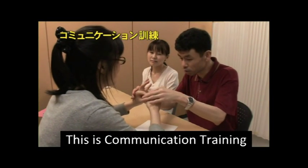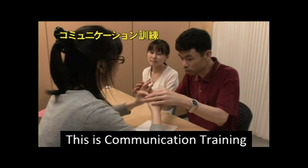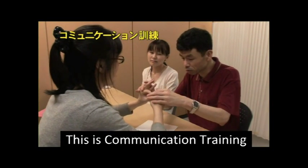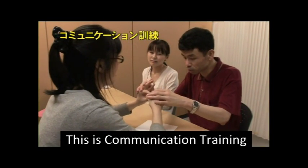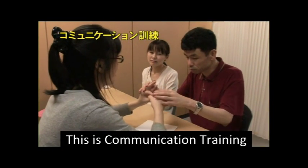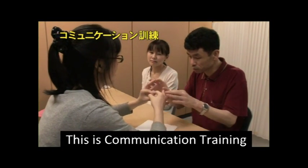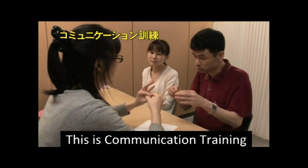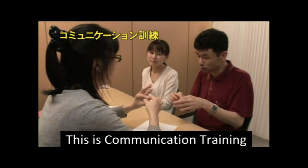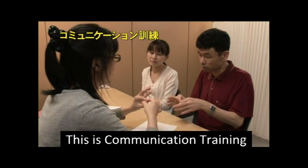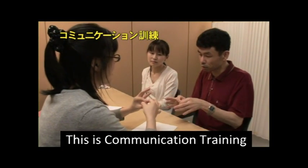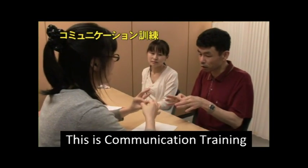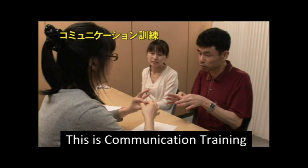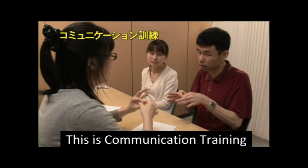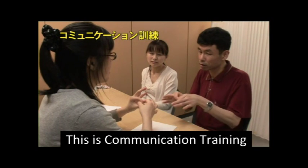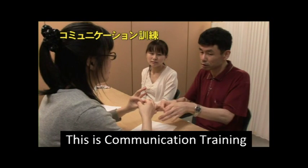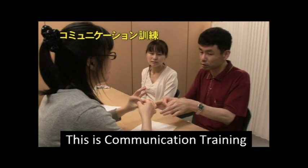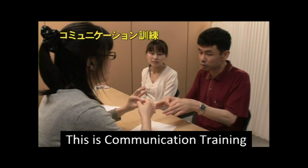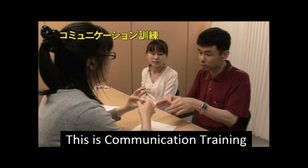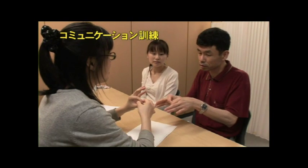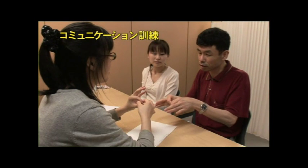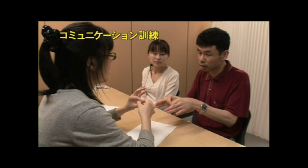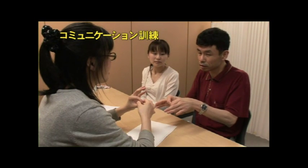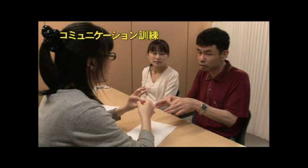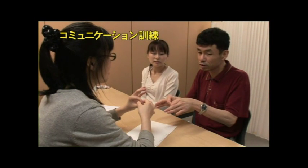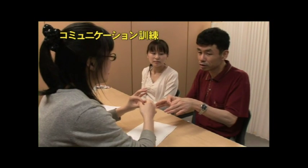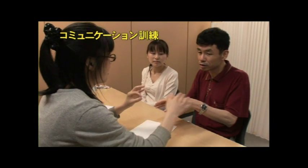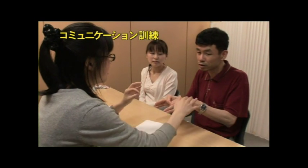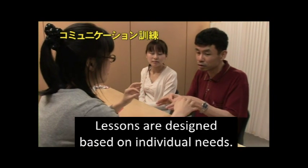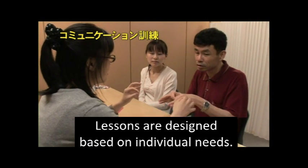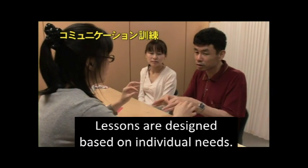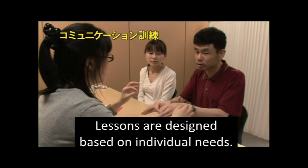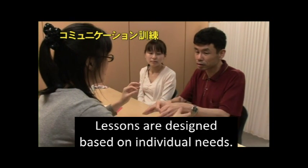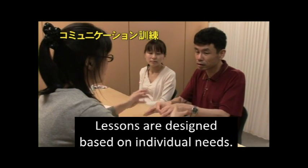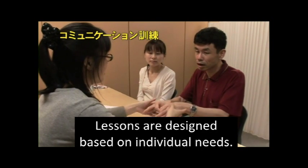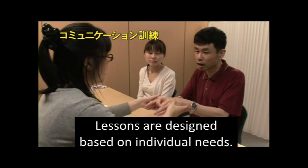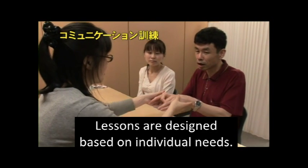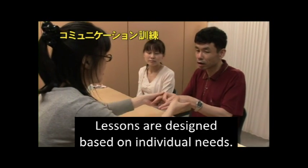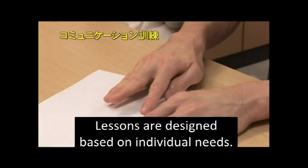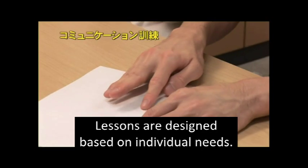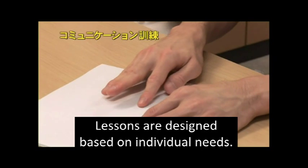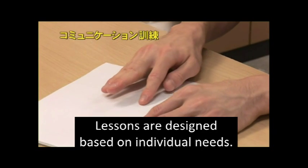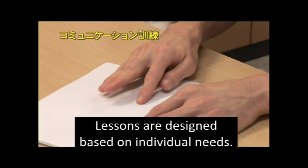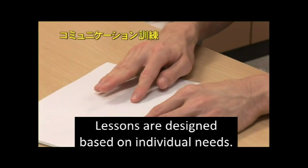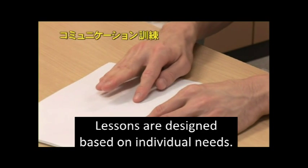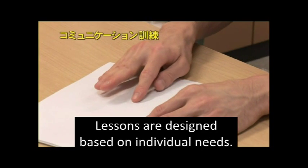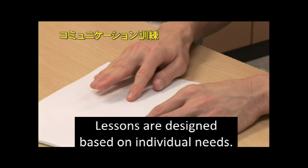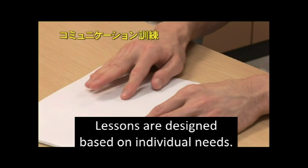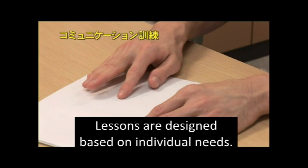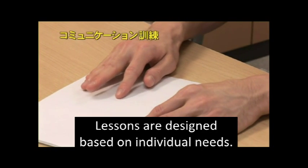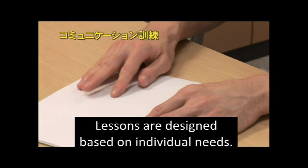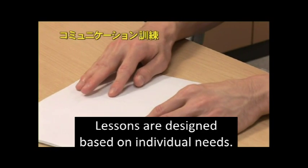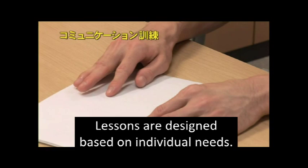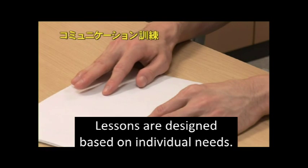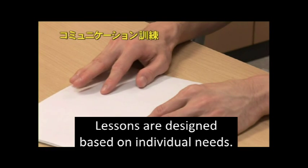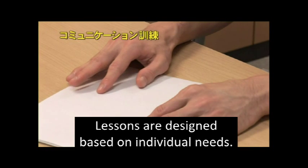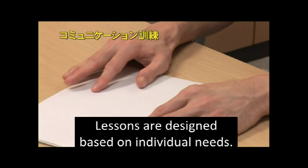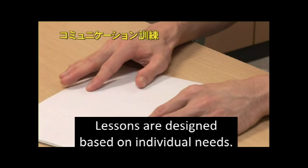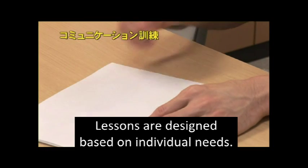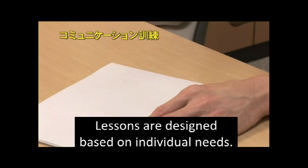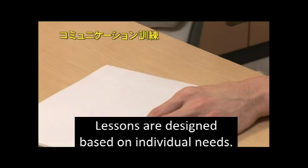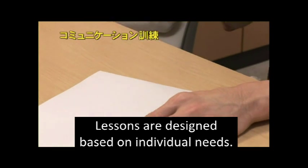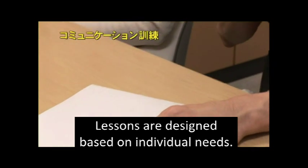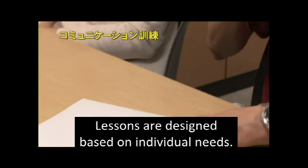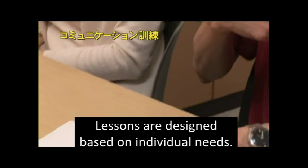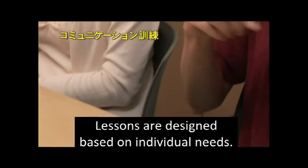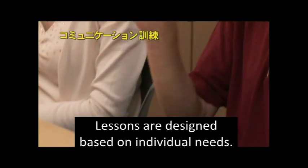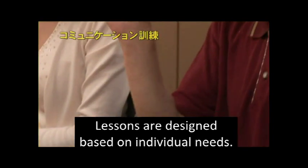視覚と聴覚に障害を持つ盲ろう者にとって、お互いの意思を伝え合うためにコミュニケーション手段を